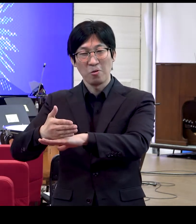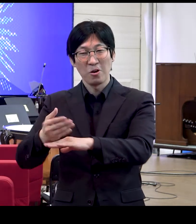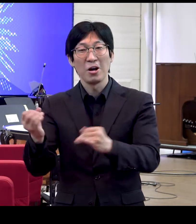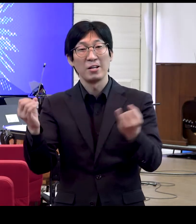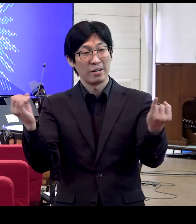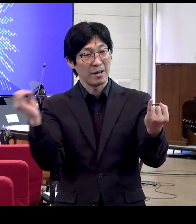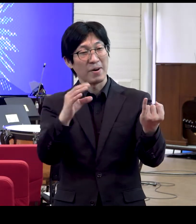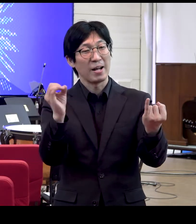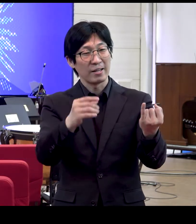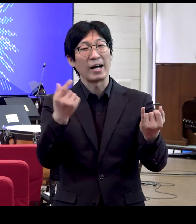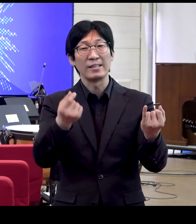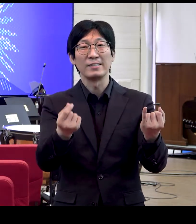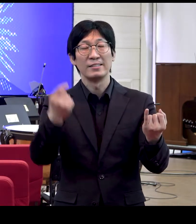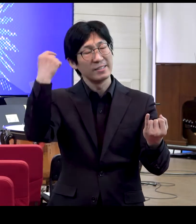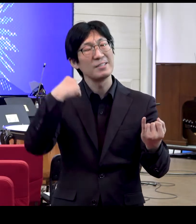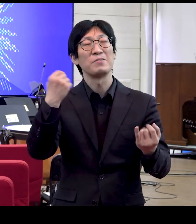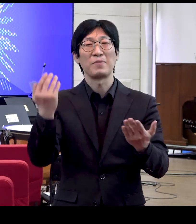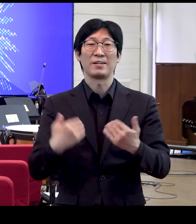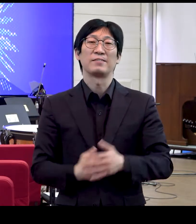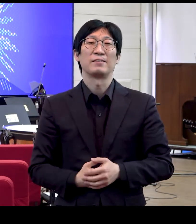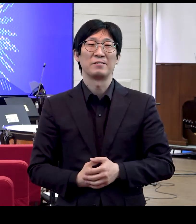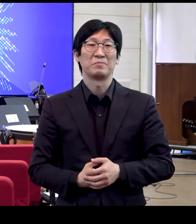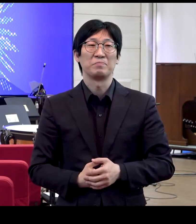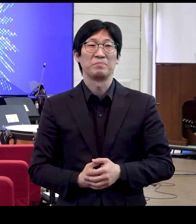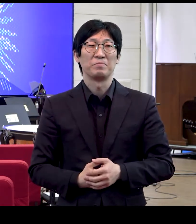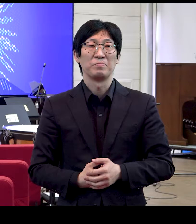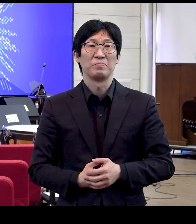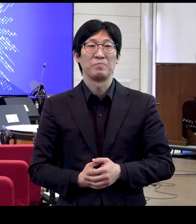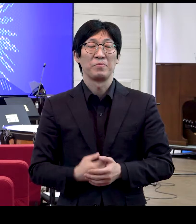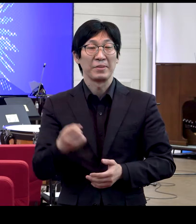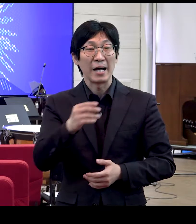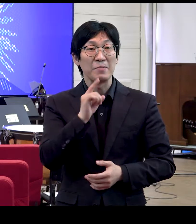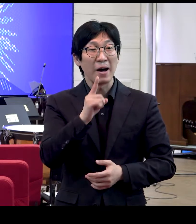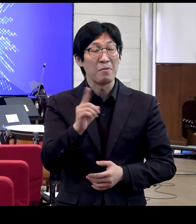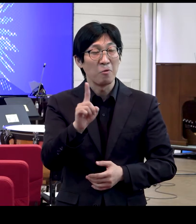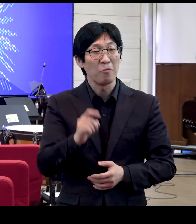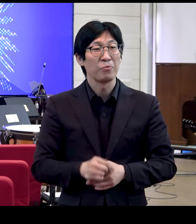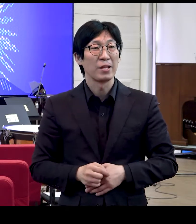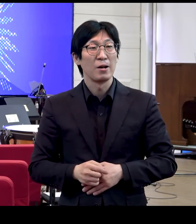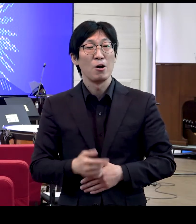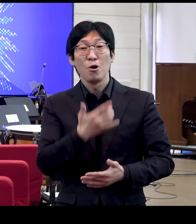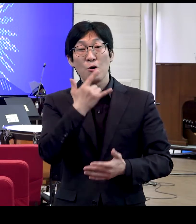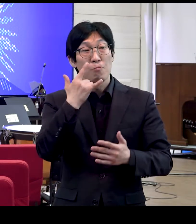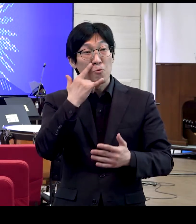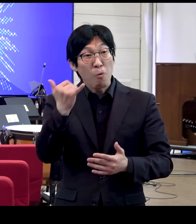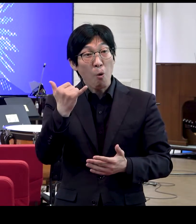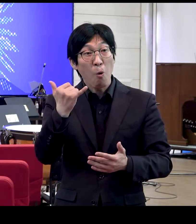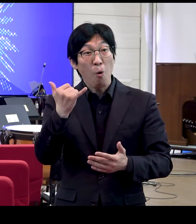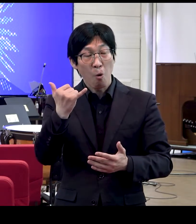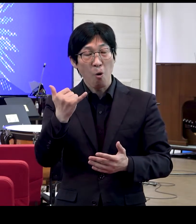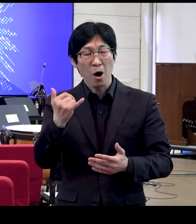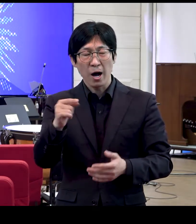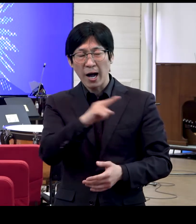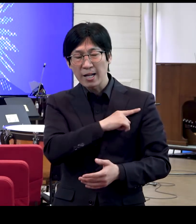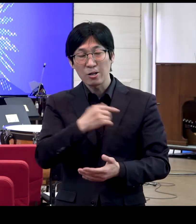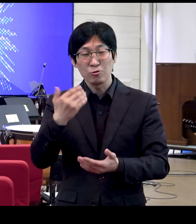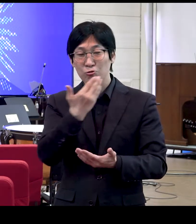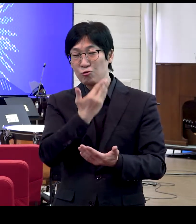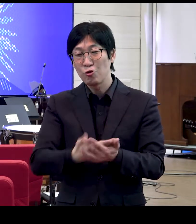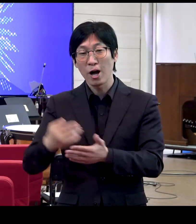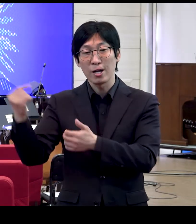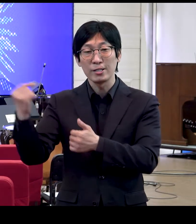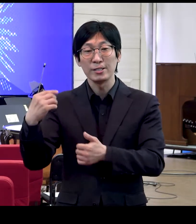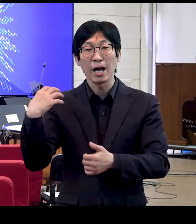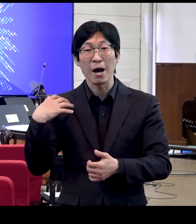다시 말합니다. 부모된 사람에게 주어진 가장 기본이 되고 정말 중요한 사명이 있다고 한다면 그건